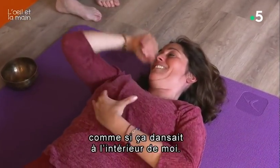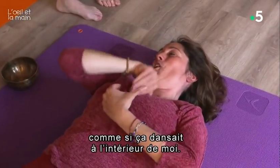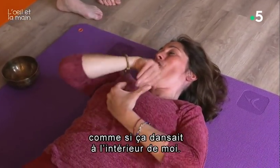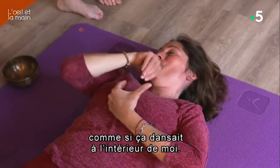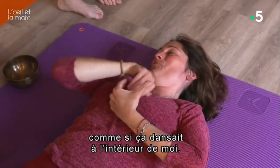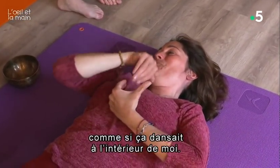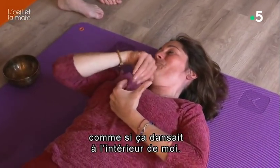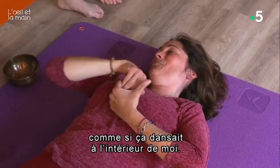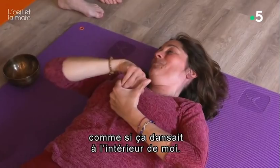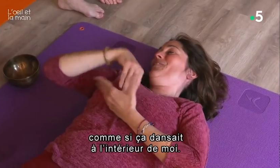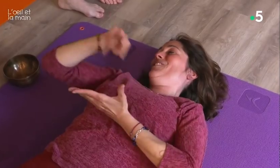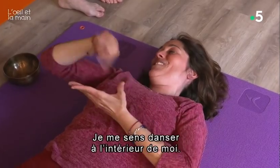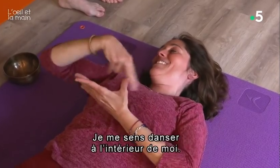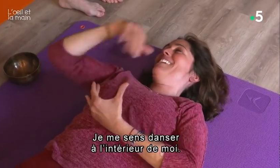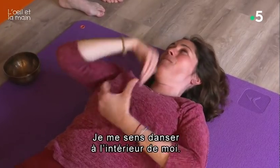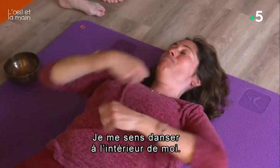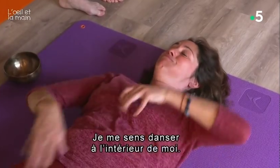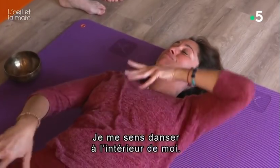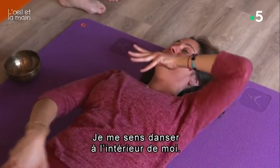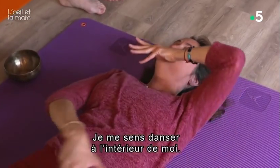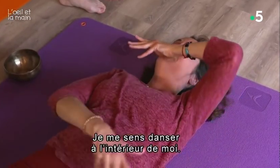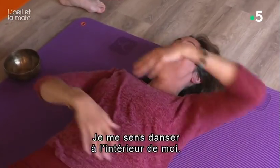dansait à l'intérieur de moi. Je me sens danser à l'intérieur de moi.